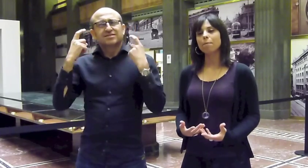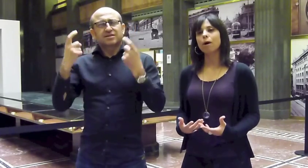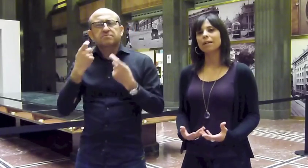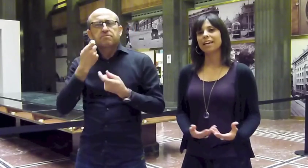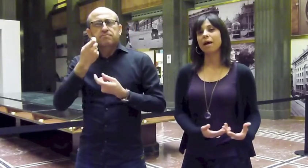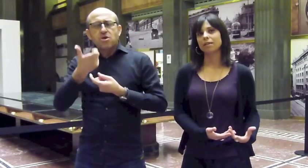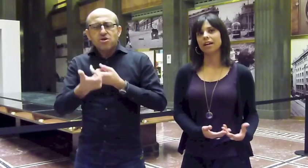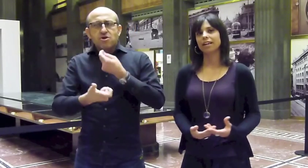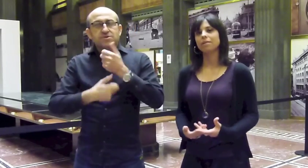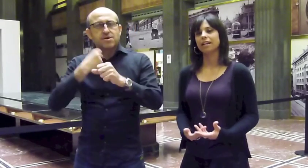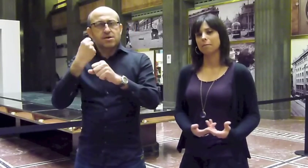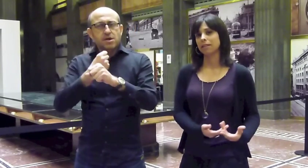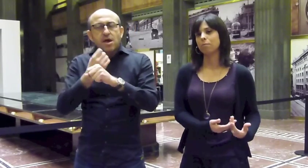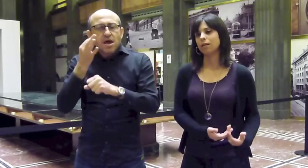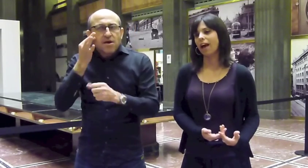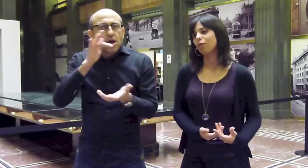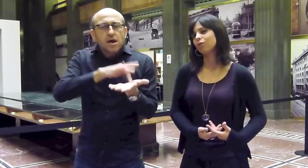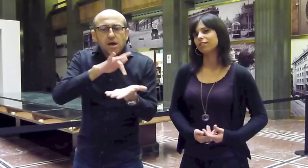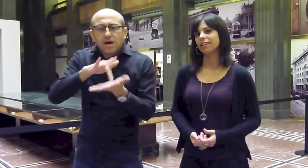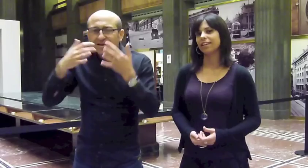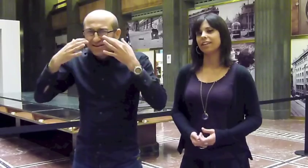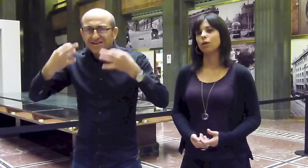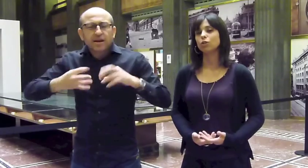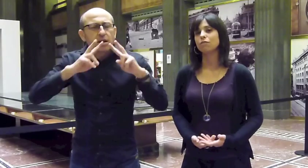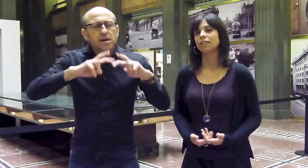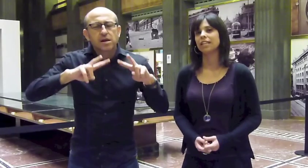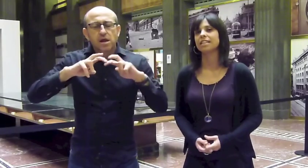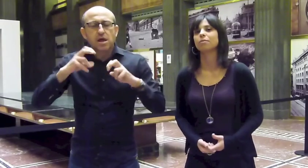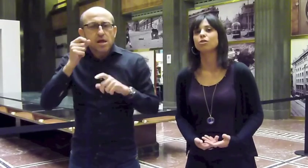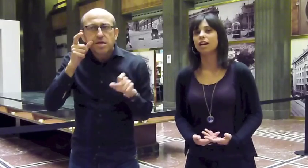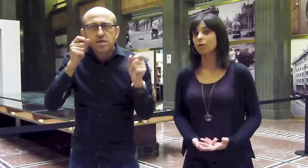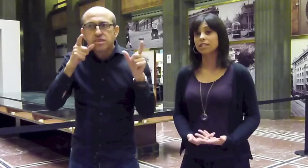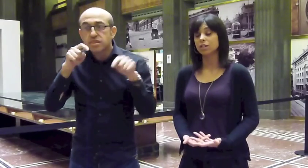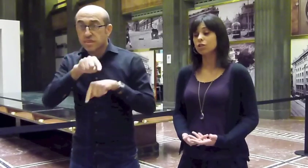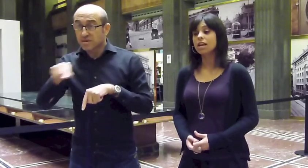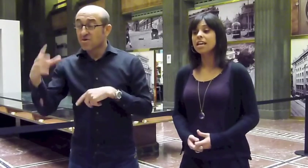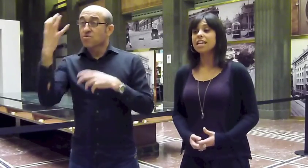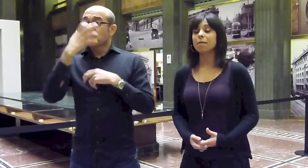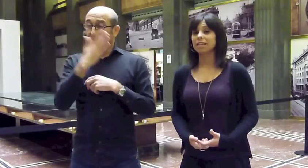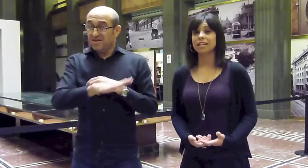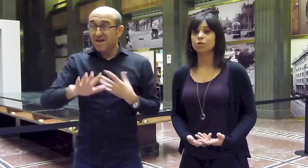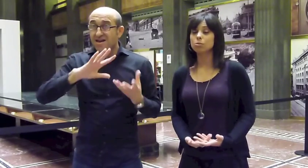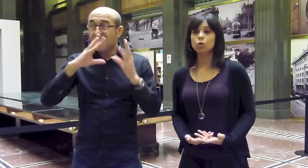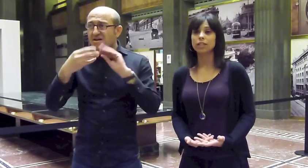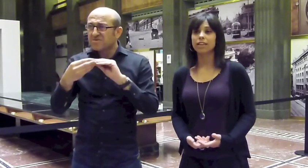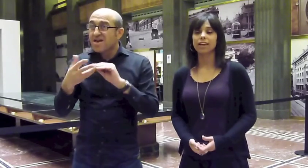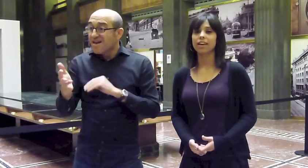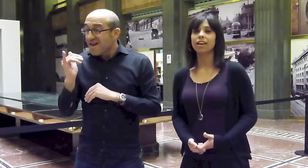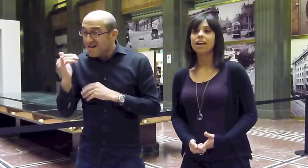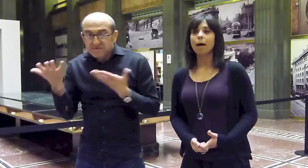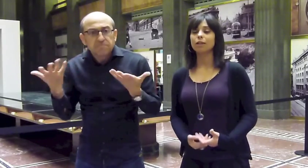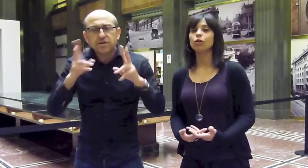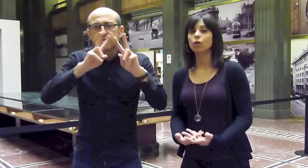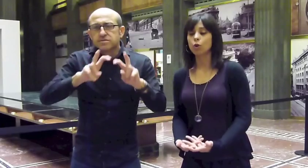de campo a ver qué había realmente publicado de cuentos infantiles adaptados a la lengua de signos, y la verdad es que nos dimos cuenta de